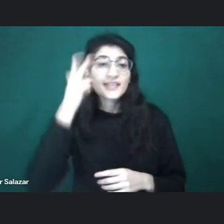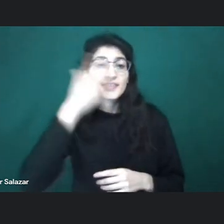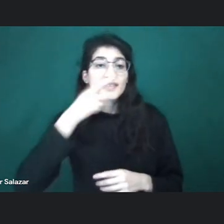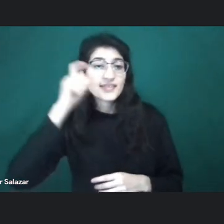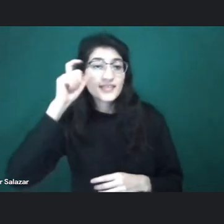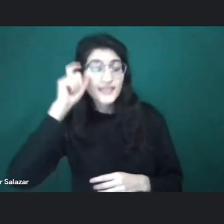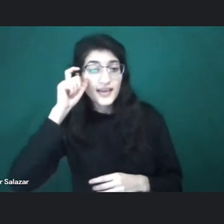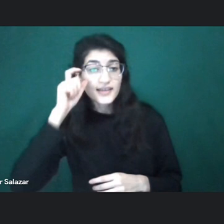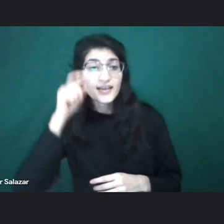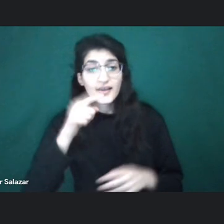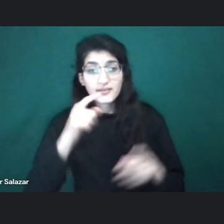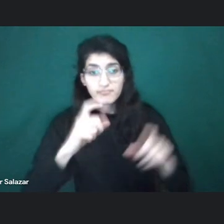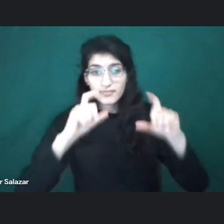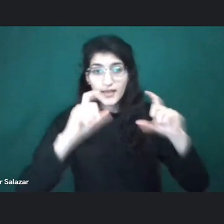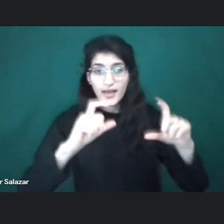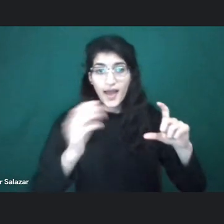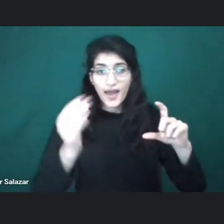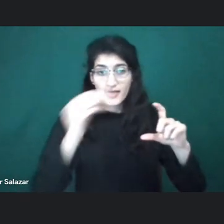empieza, ¿sí?